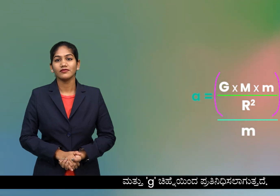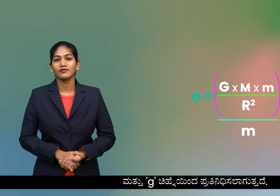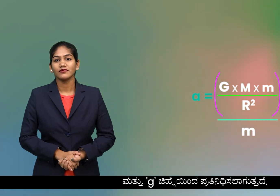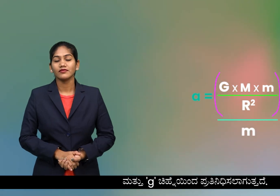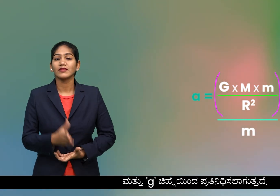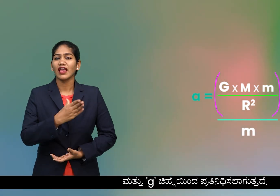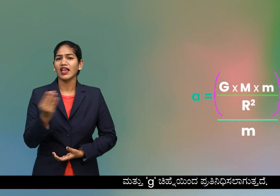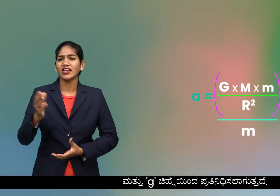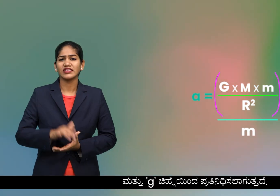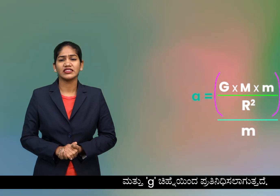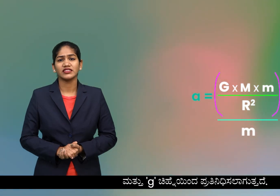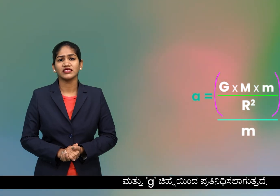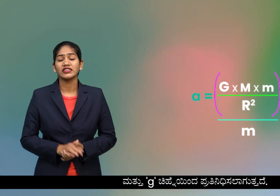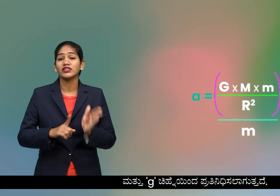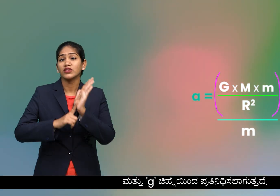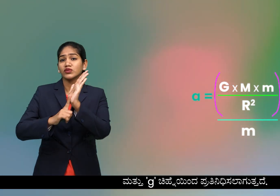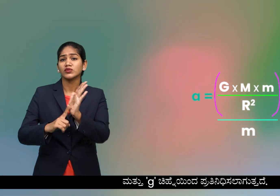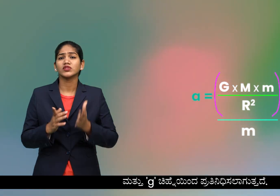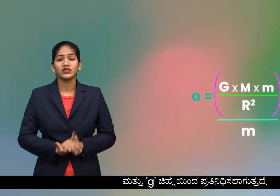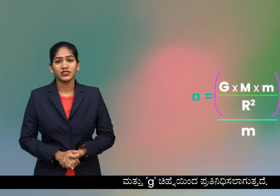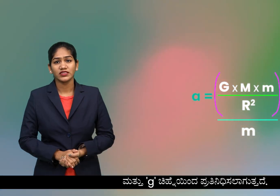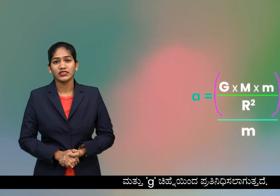ಮತ್ತು G ಚಿಹ್ನೆಯಿಂದ ಪ್ರತಿನಿಧಿಸಲಾಗುತ್ತದೆ.